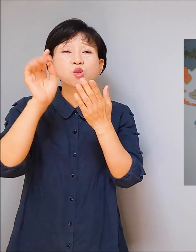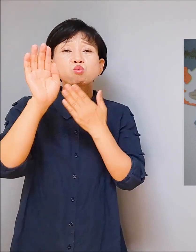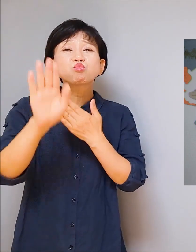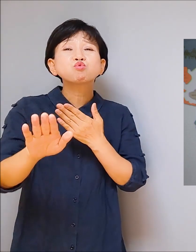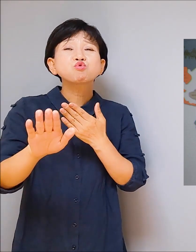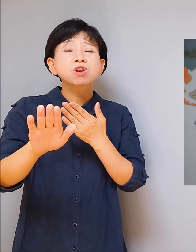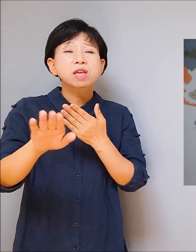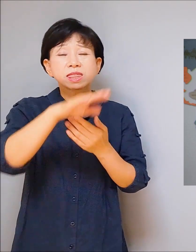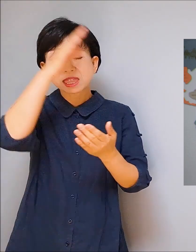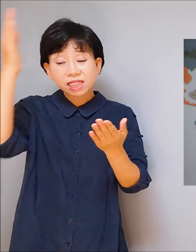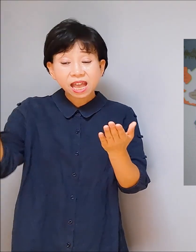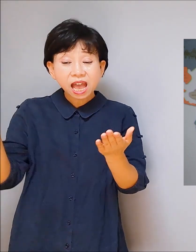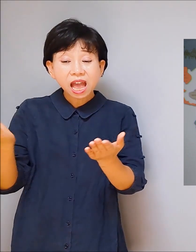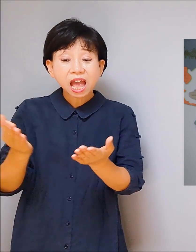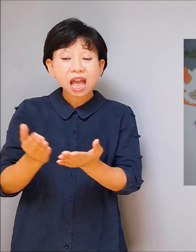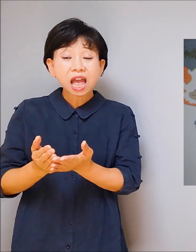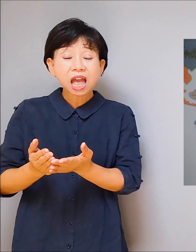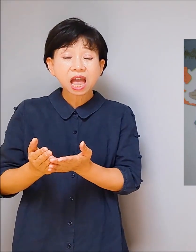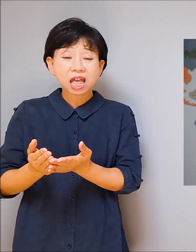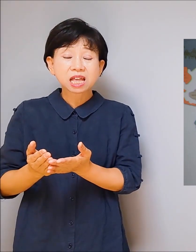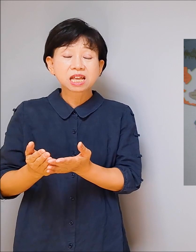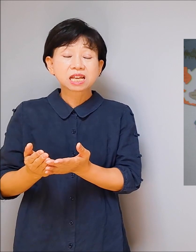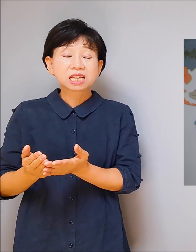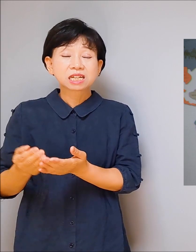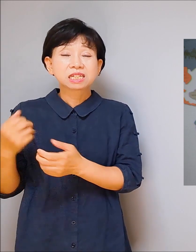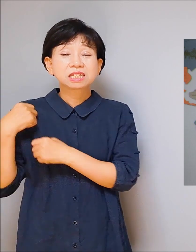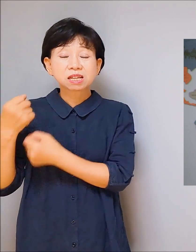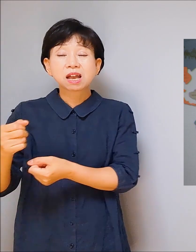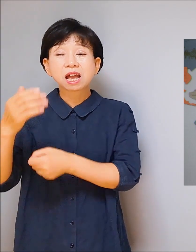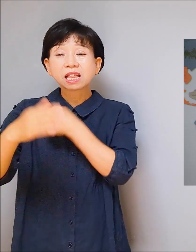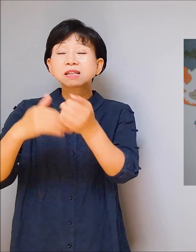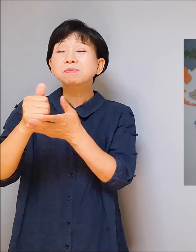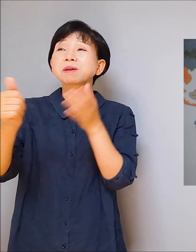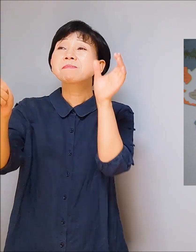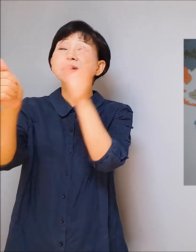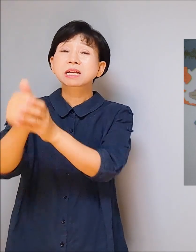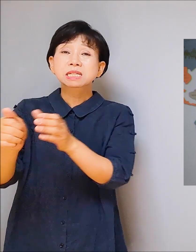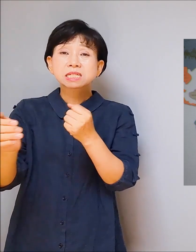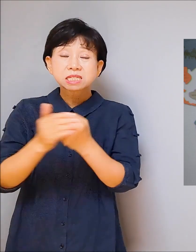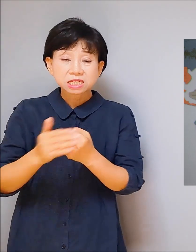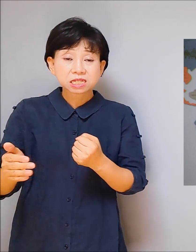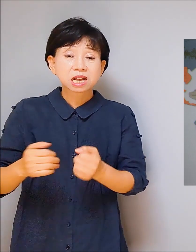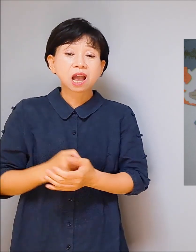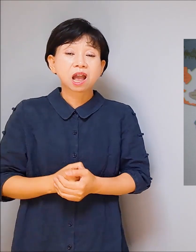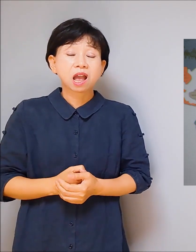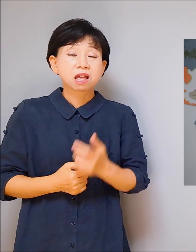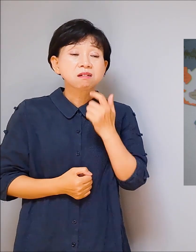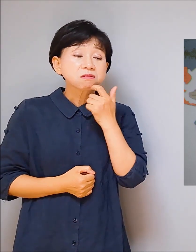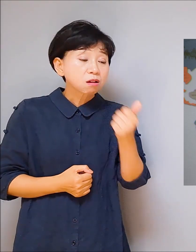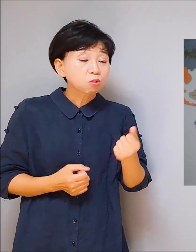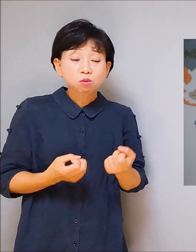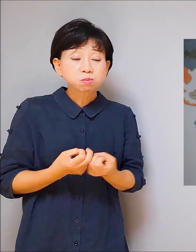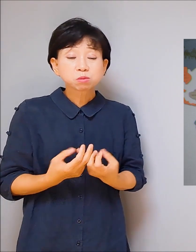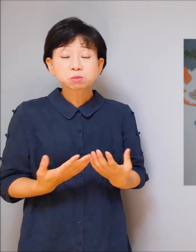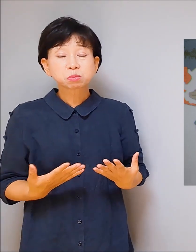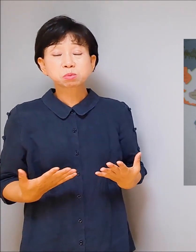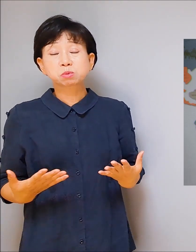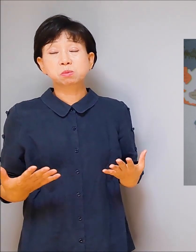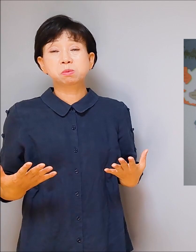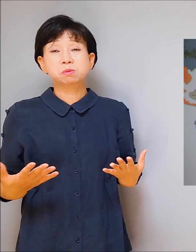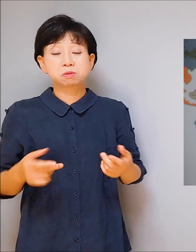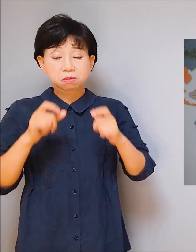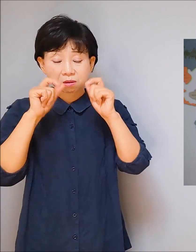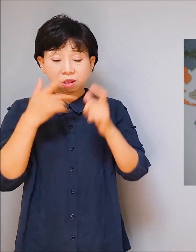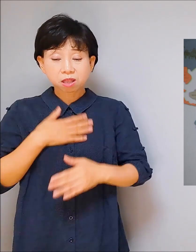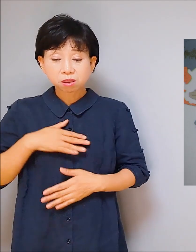이후에 다 내려놓으니까 그 다음에 자기가 할 수 있는 게 아무것도 없구나라는 것을